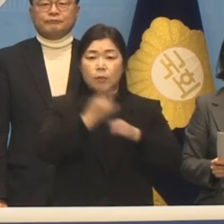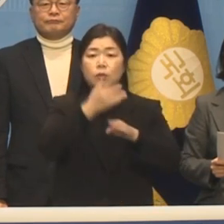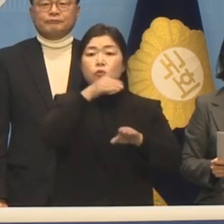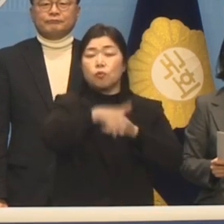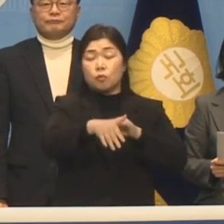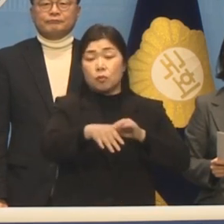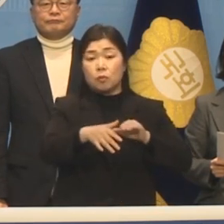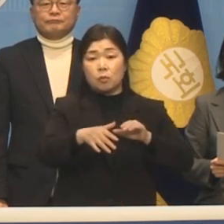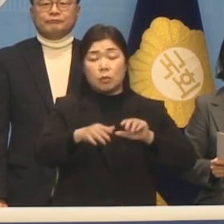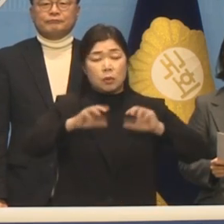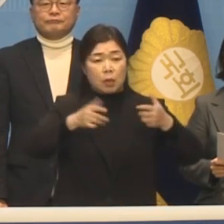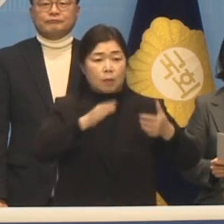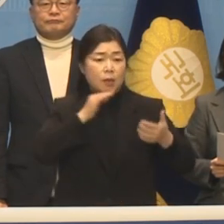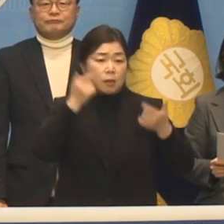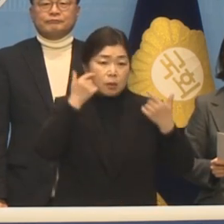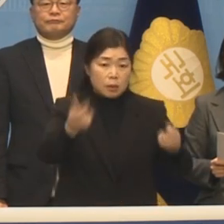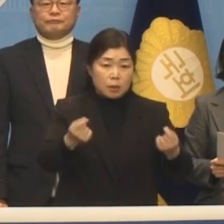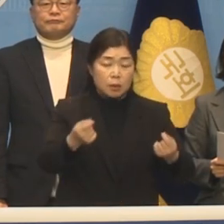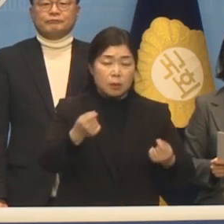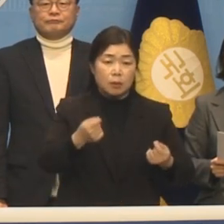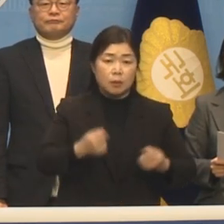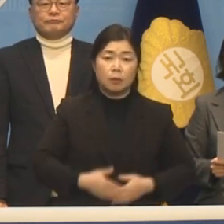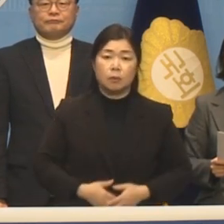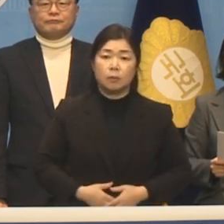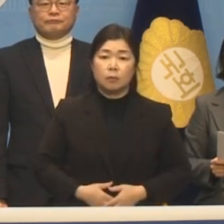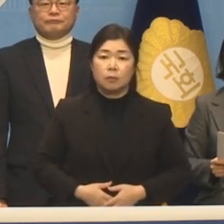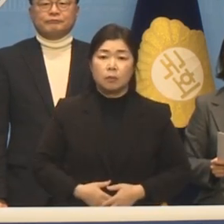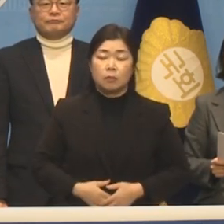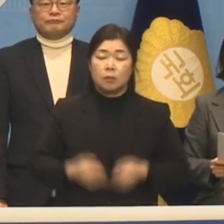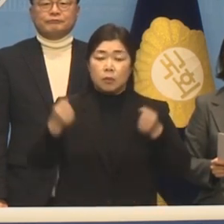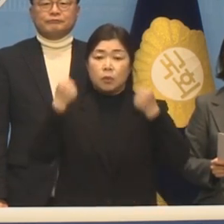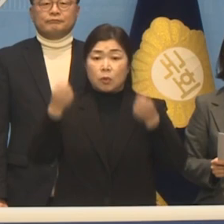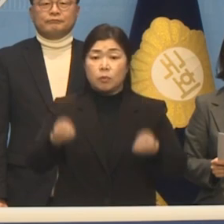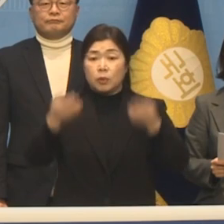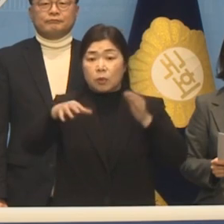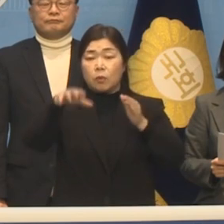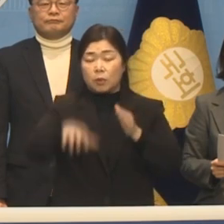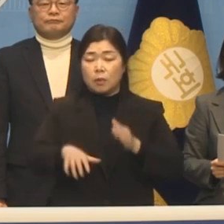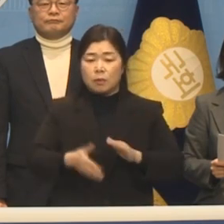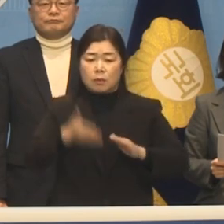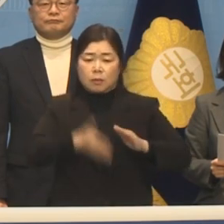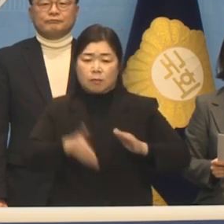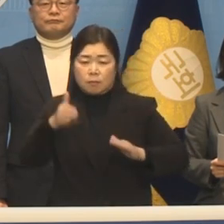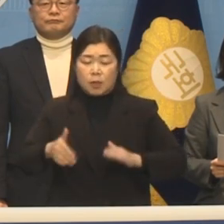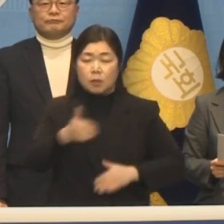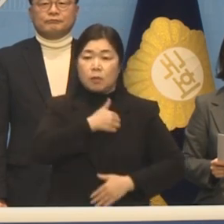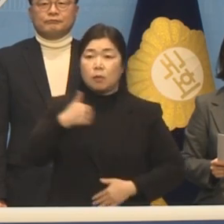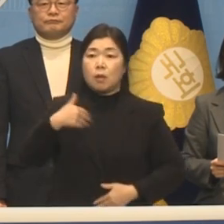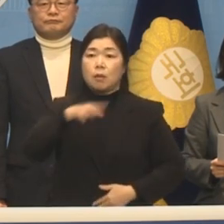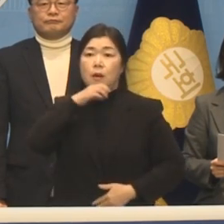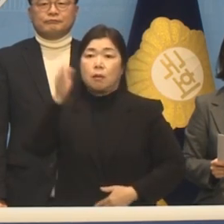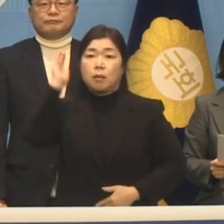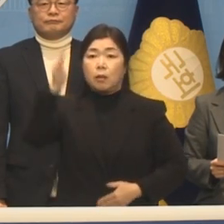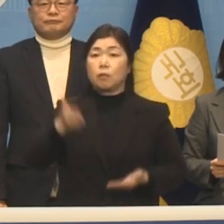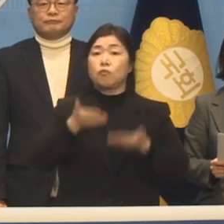졸업식장에서 우리 청년이 너무도 정당한 하늘의 소리인 국민의 목소리로서